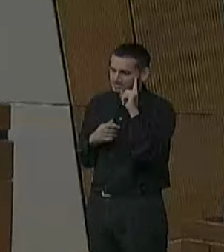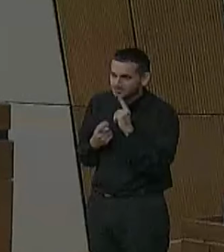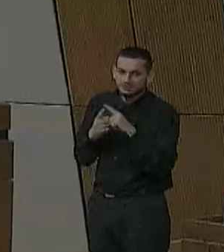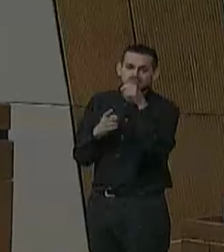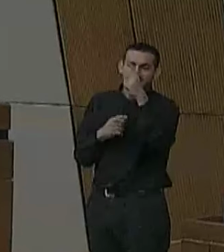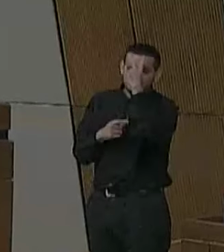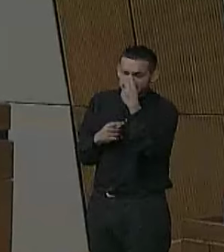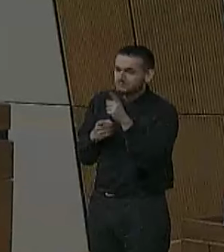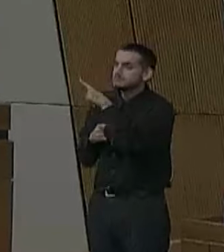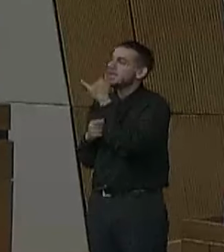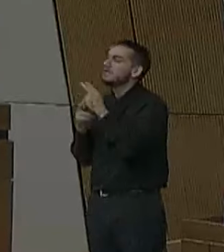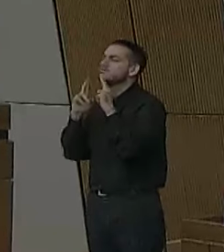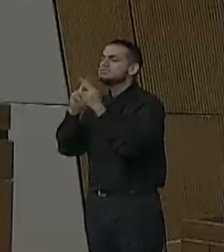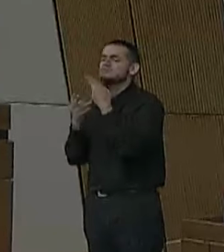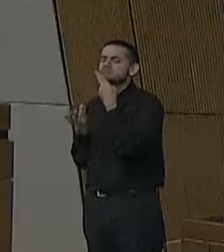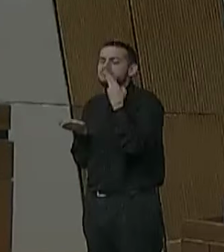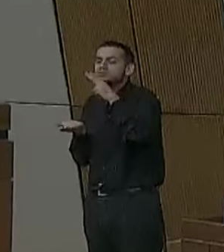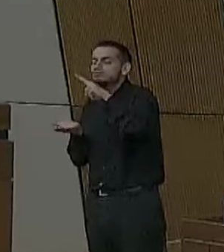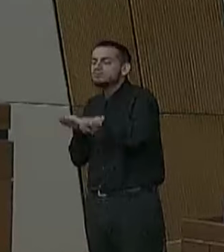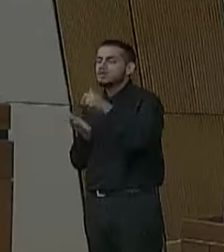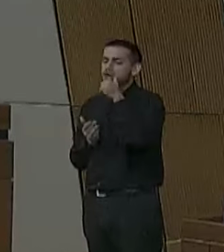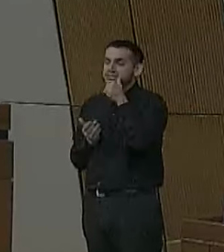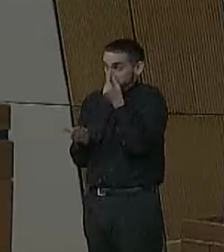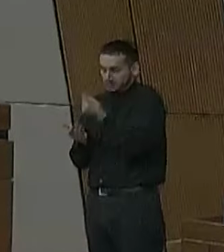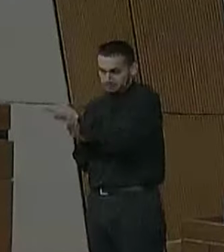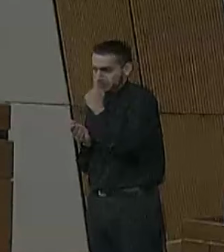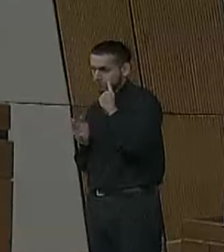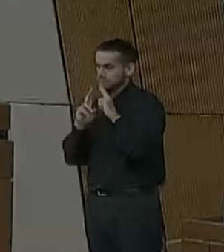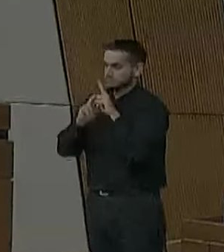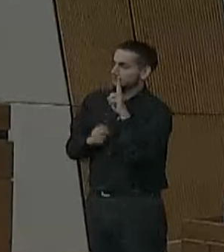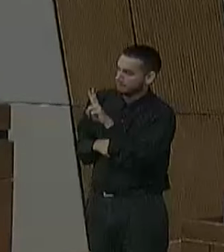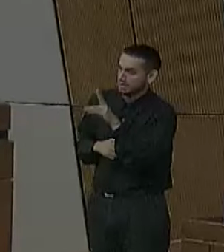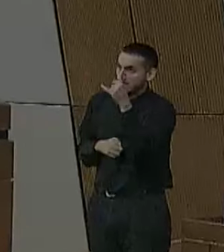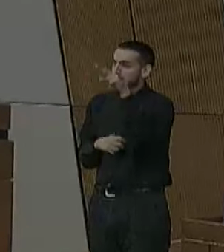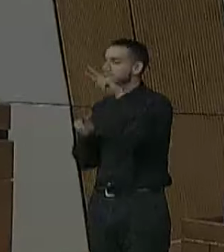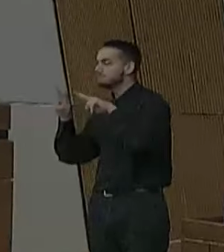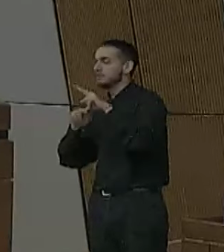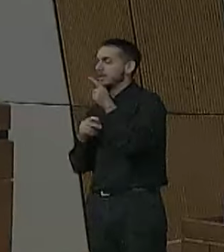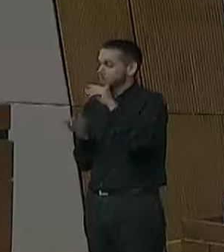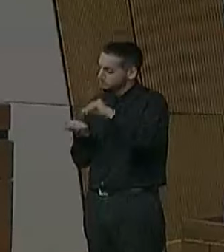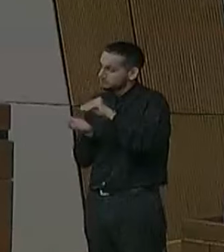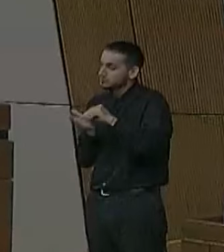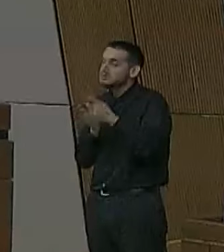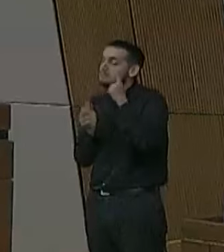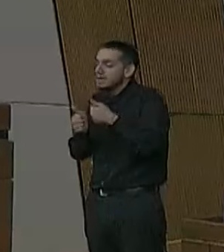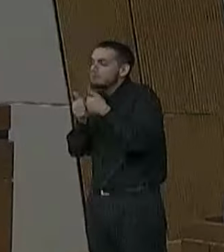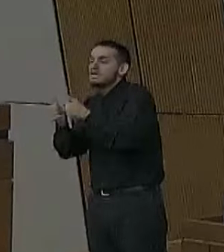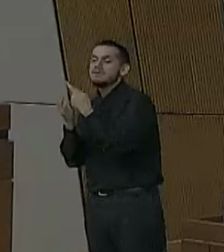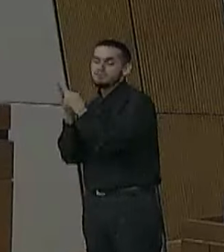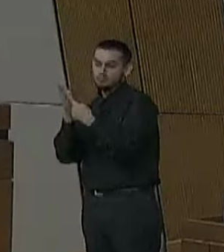de Presupuesto y Hacienda, la Comisión de Legislación, que también nos brinda el apoyo para acompañar esta propuesta de ley. Así